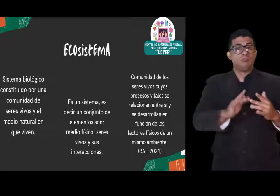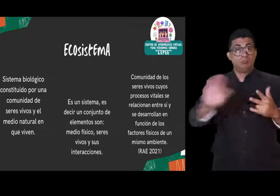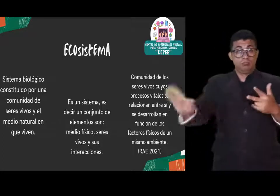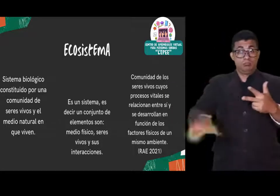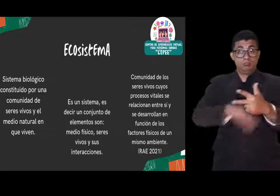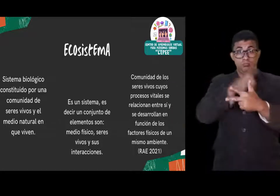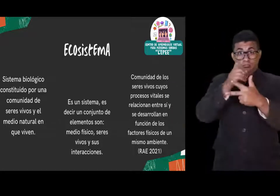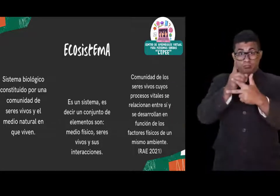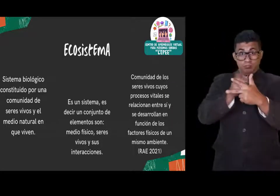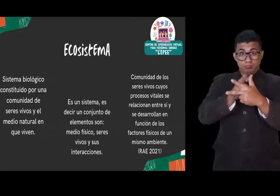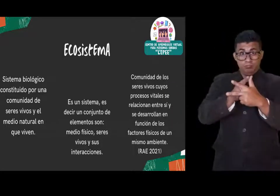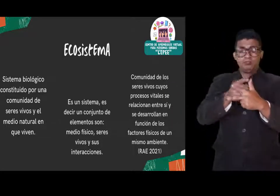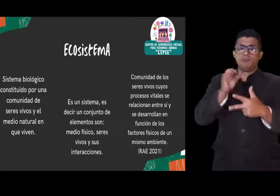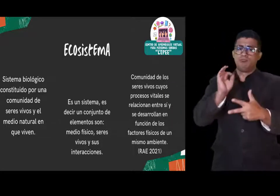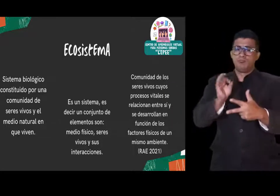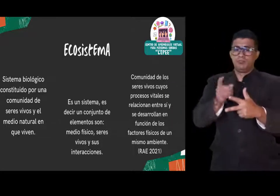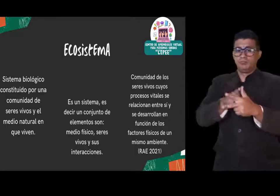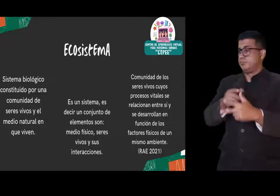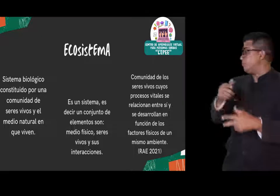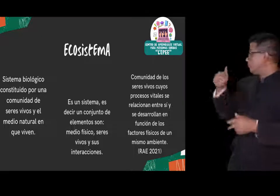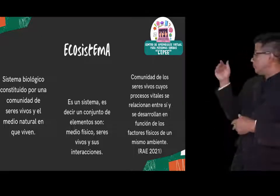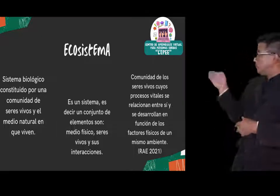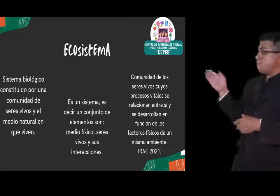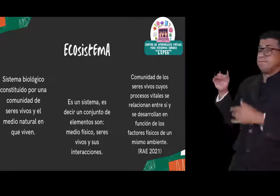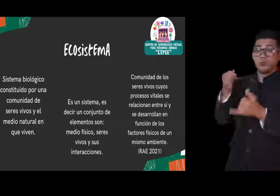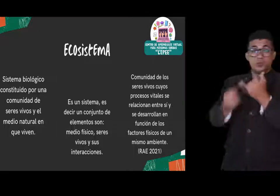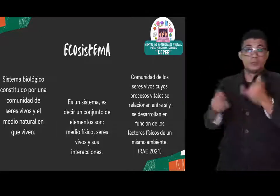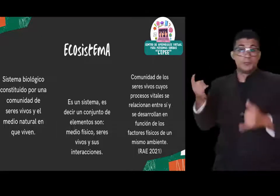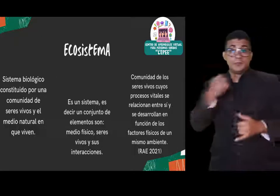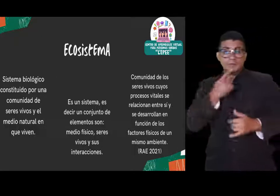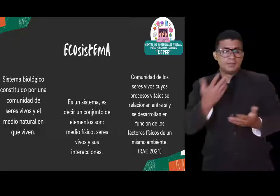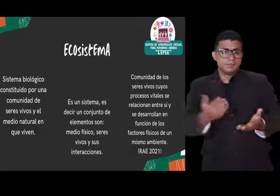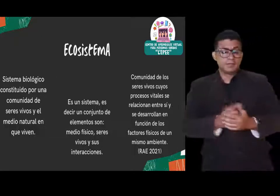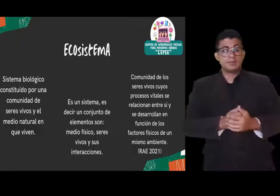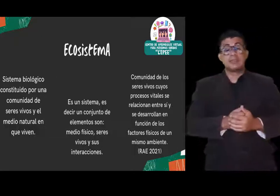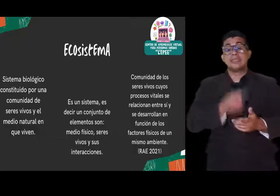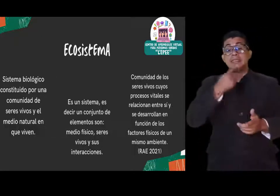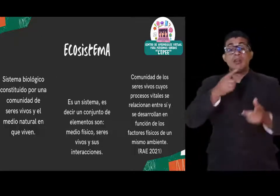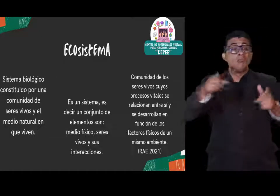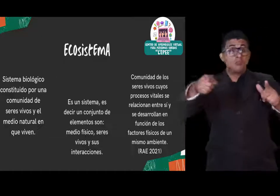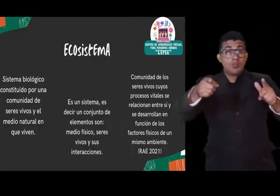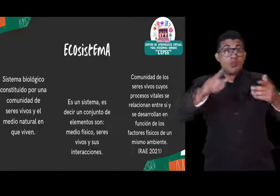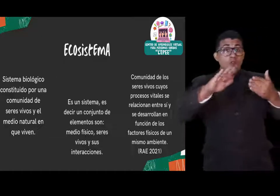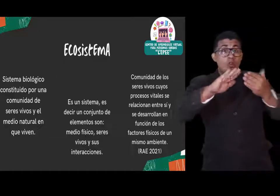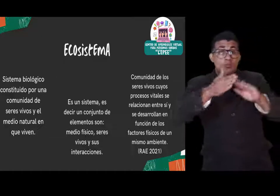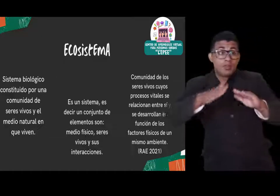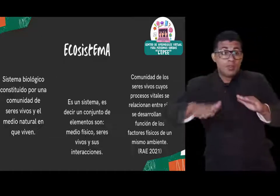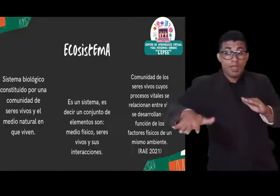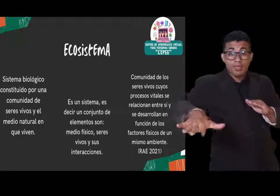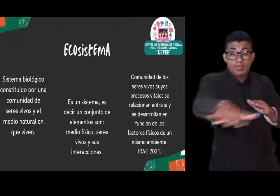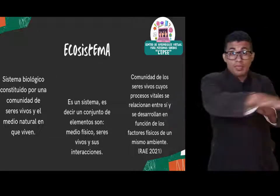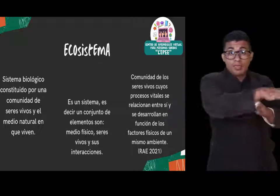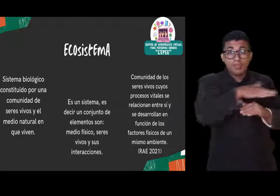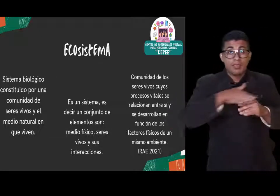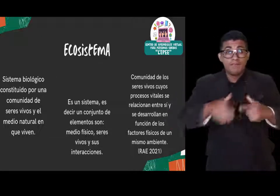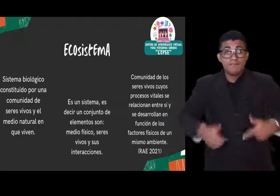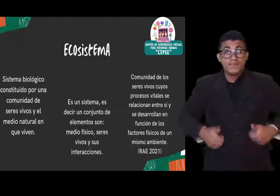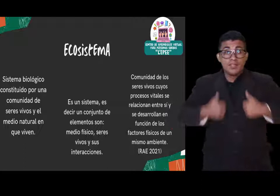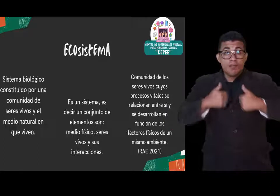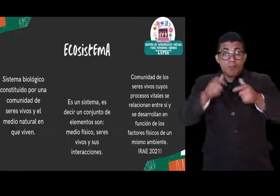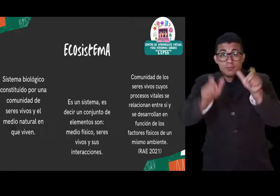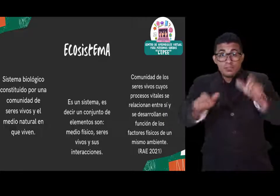tercera definición dice que un ecosistema es una comunidad de los seres